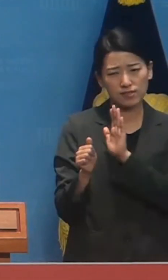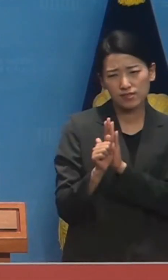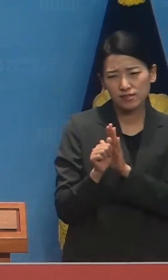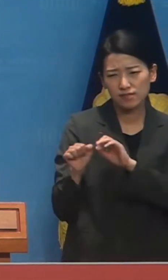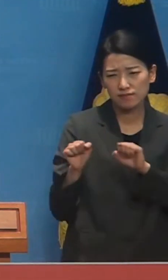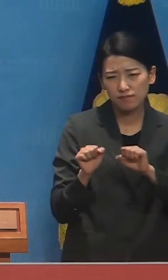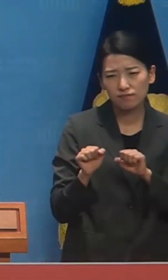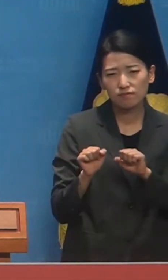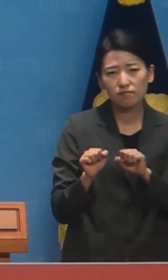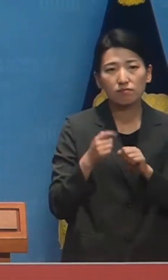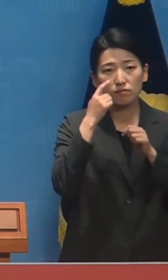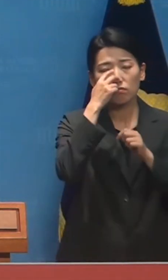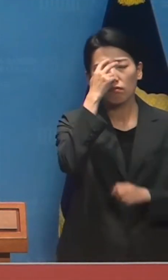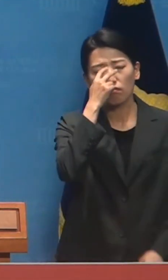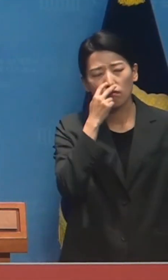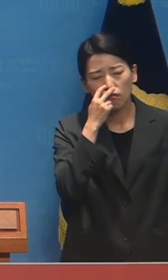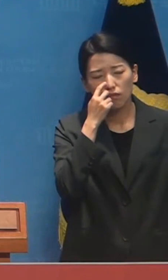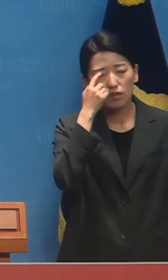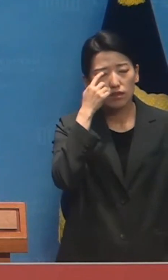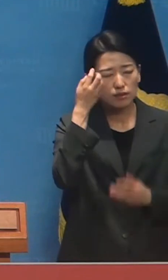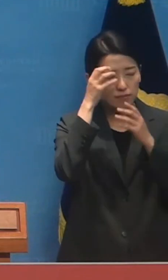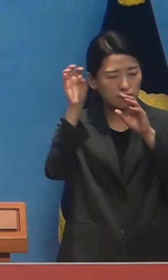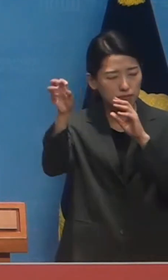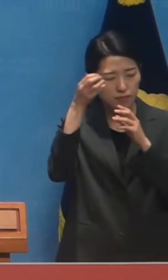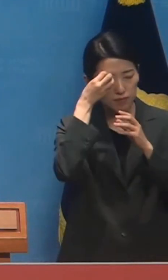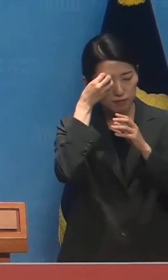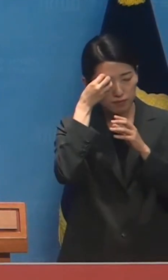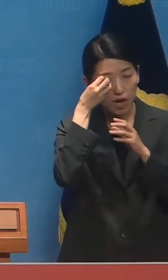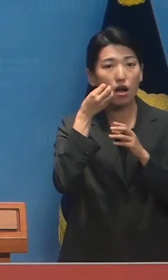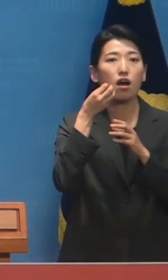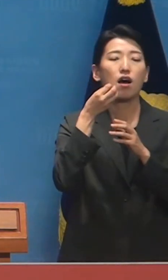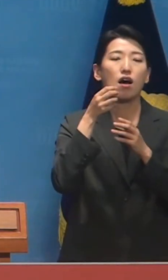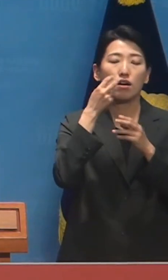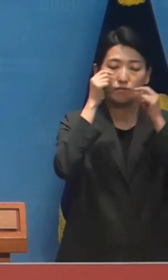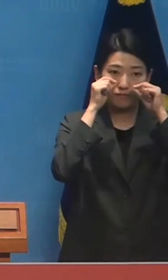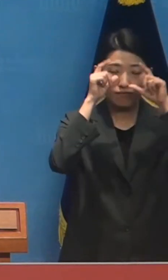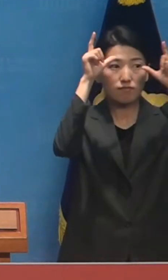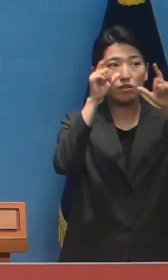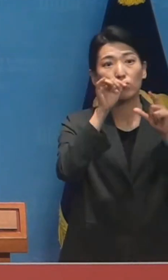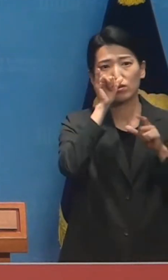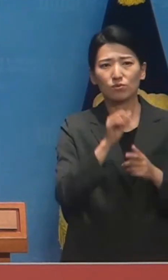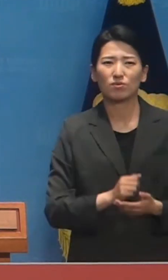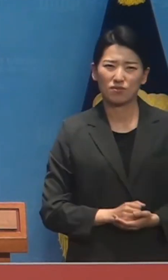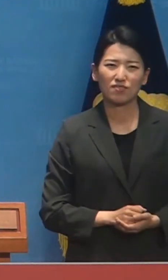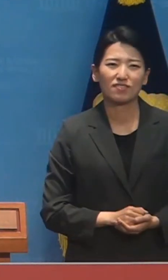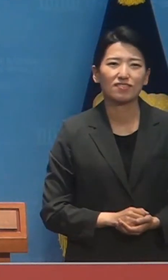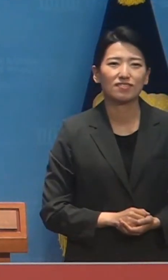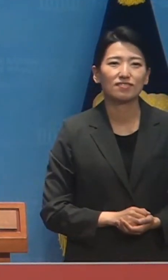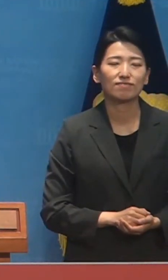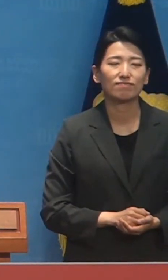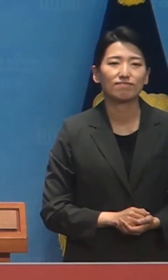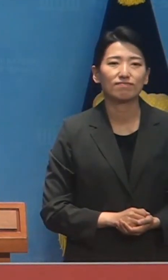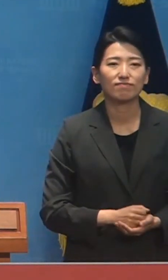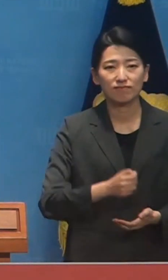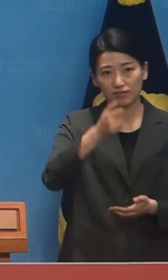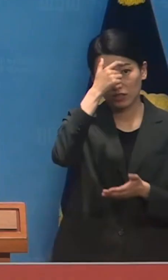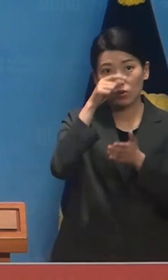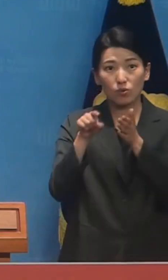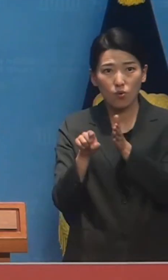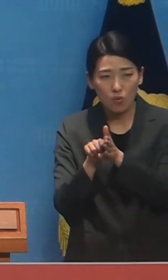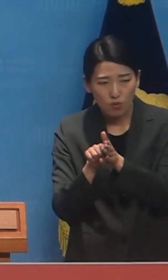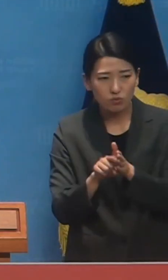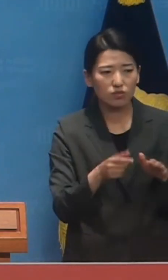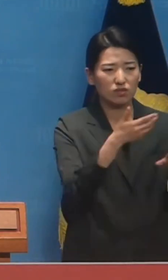했기 때문에 앞을 못 보던 사람이 각막을 이식받아 앞을 보게 되는 경우가 많거든요. 기독교인들이 타종교인들, 일반인들